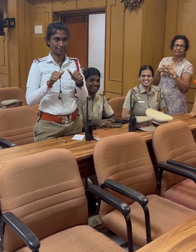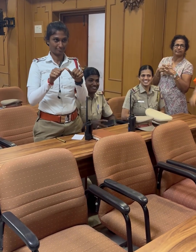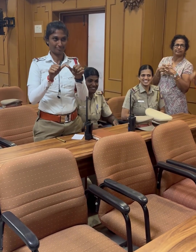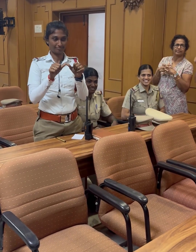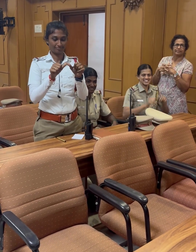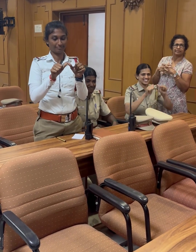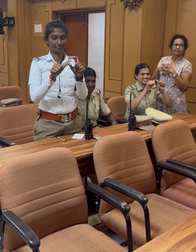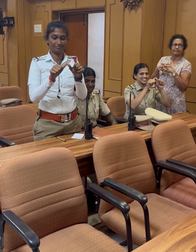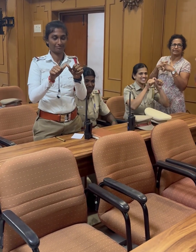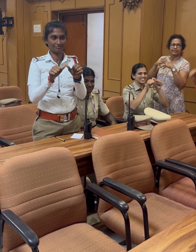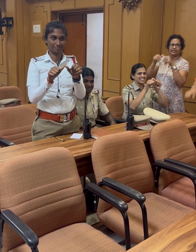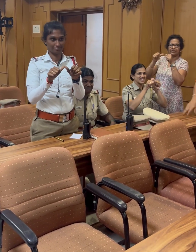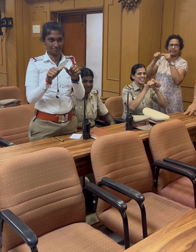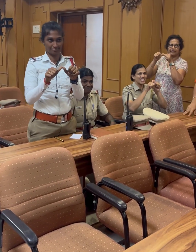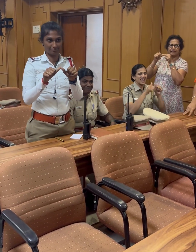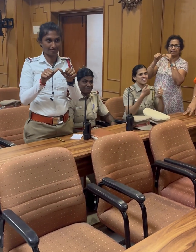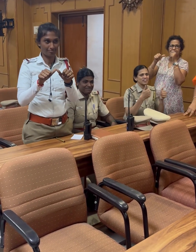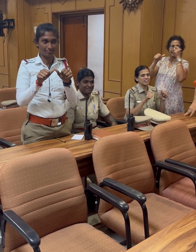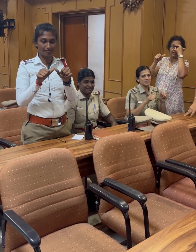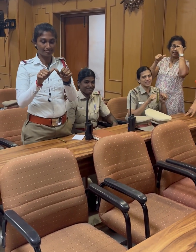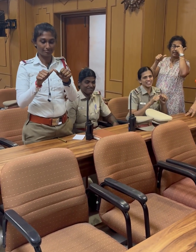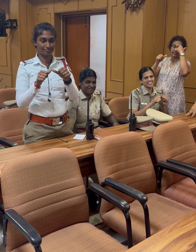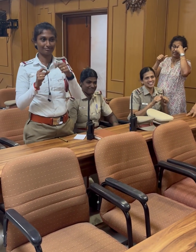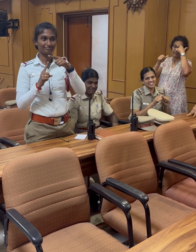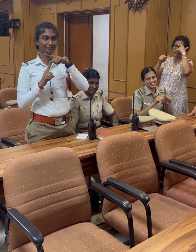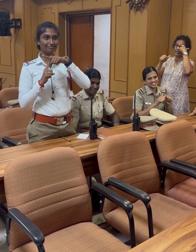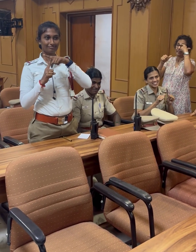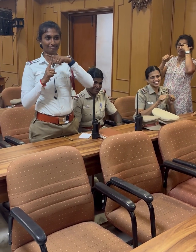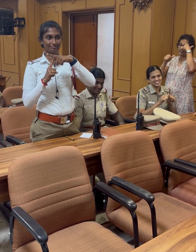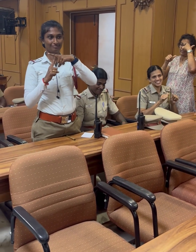இதுக்கு எல்லாரும் இந்த தம்பை கனெக்ட் பண்ணணும்.